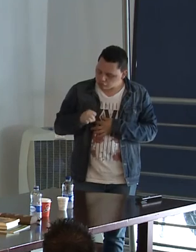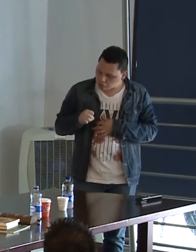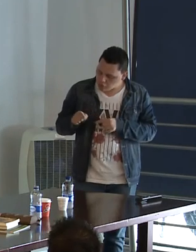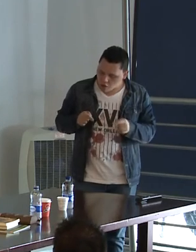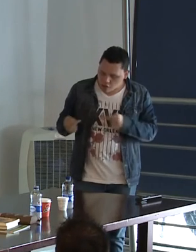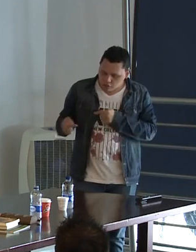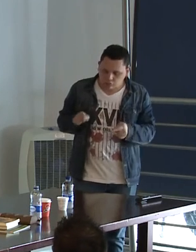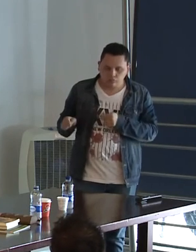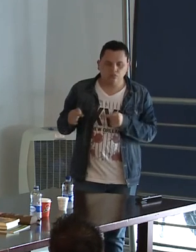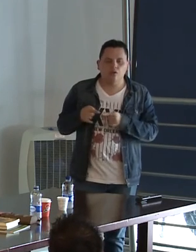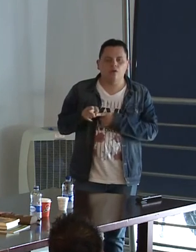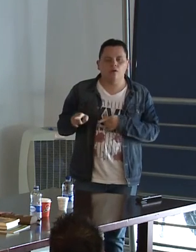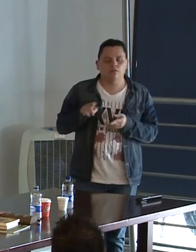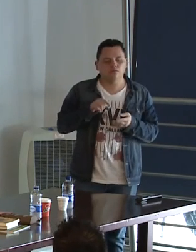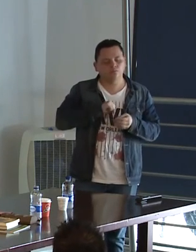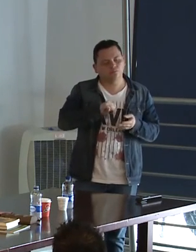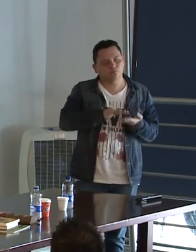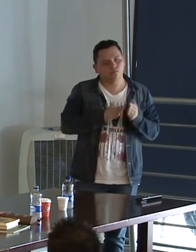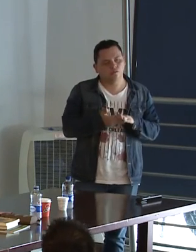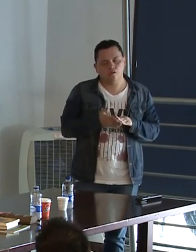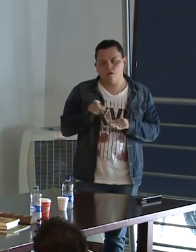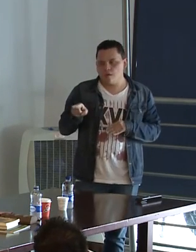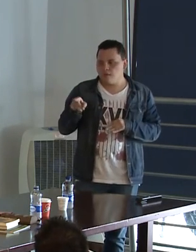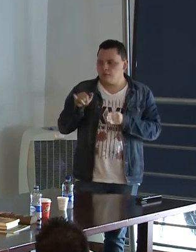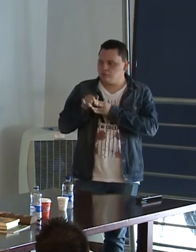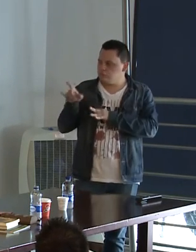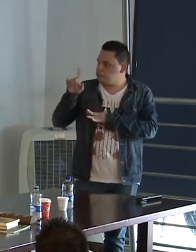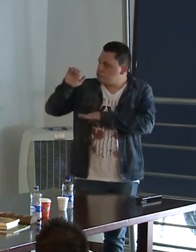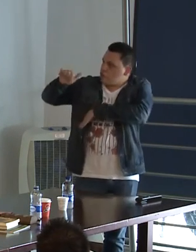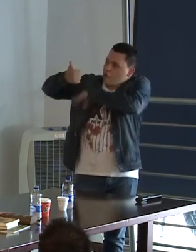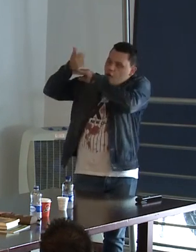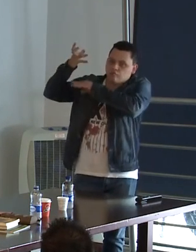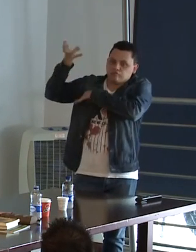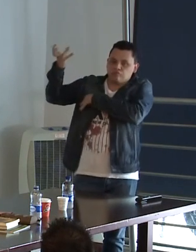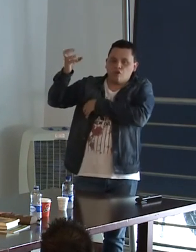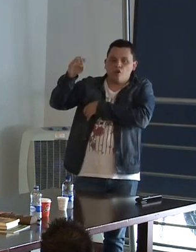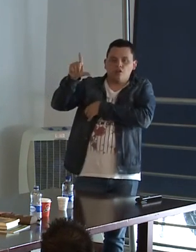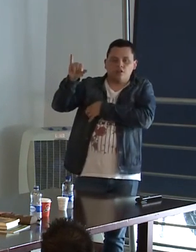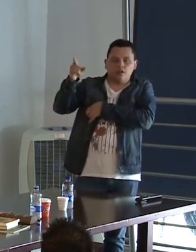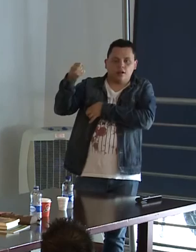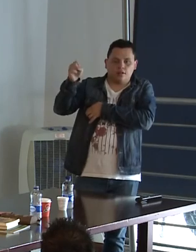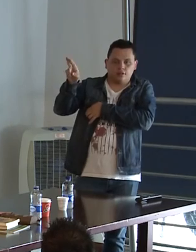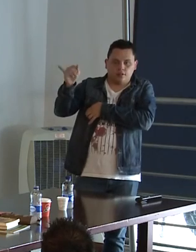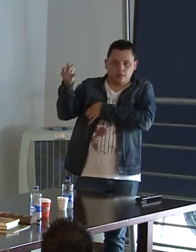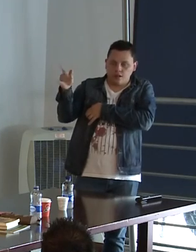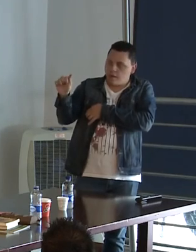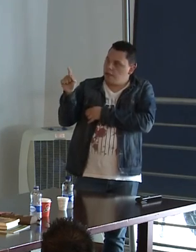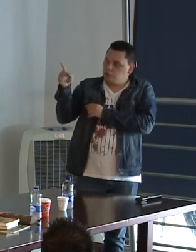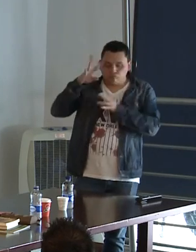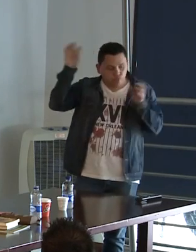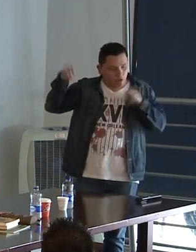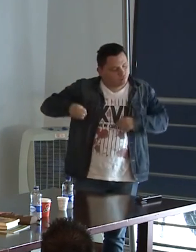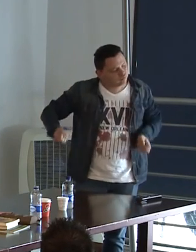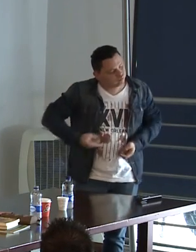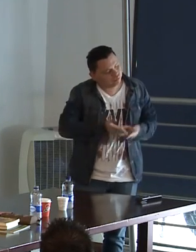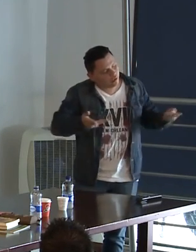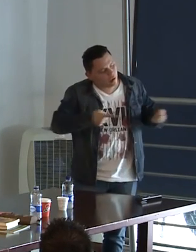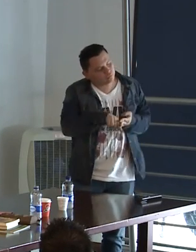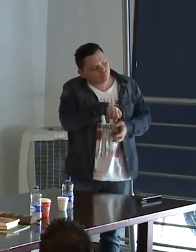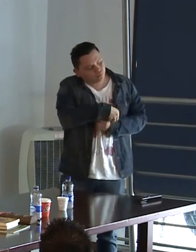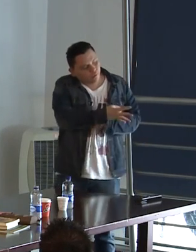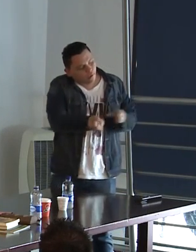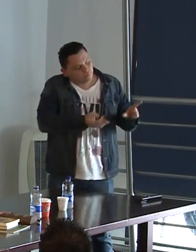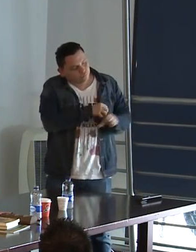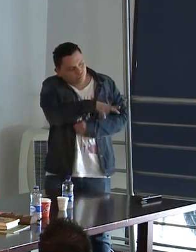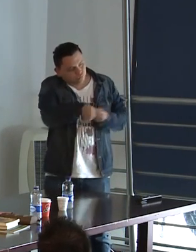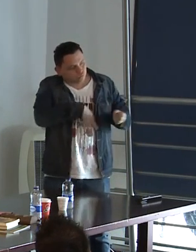que es el derecho a la paz, que yo creo que la oligarquía colombiana no está en capacidad, no quiere garantizárselo al pueblo, y son los sectores populares,